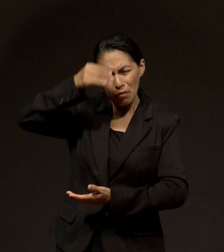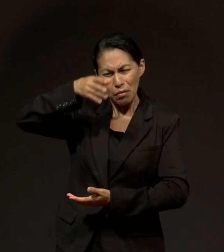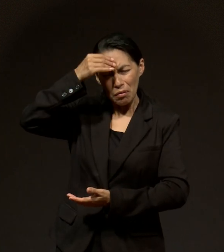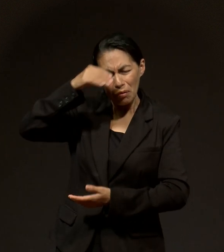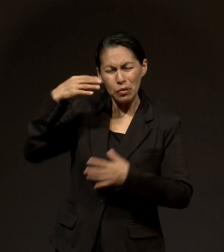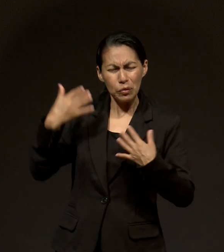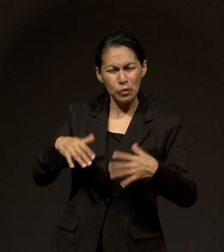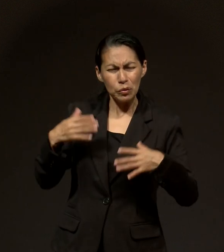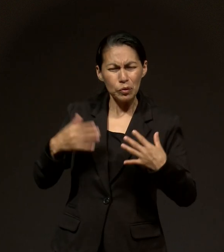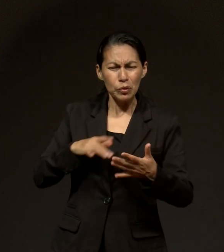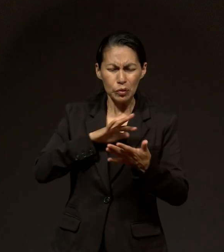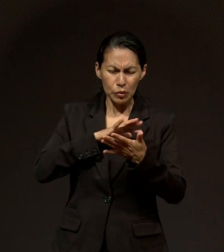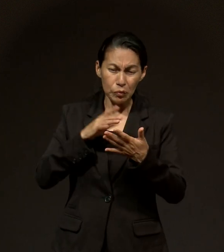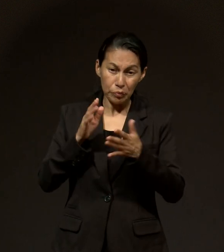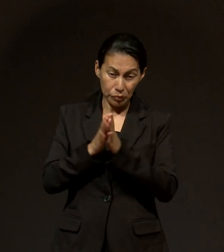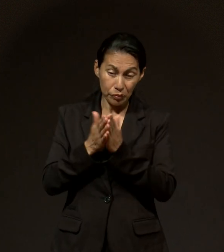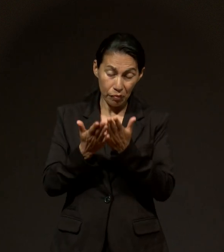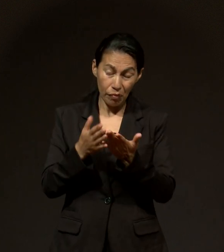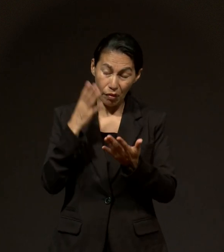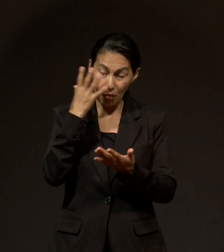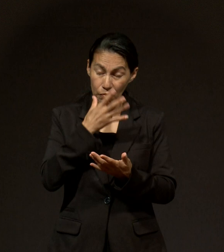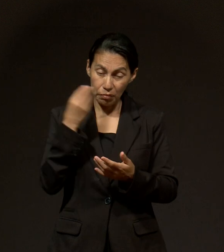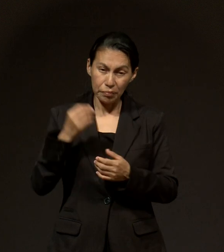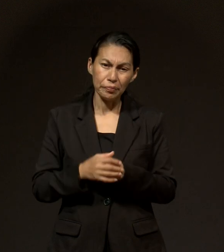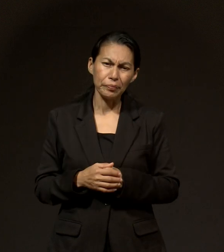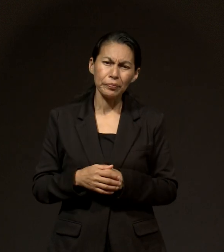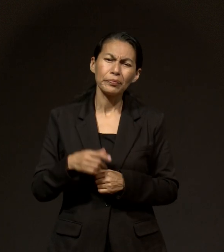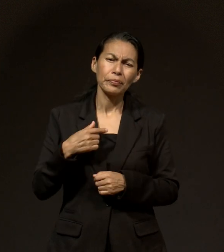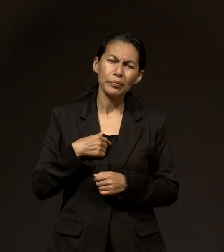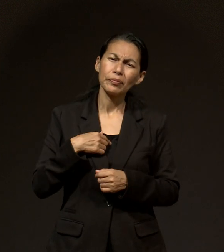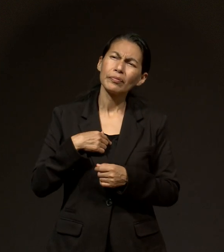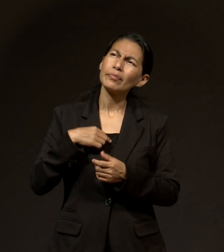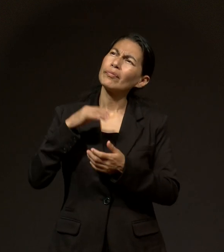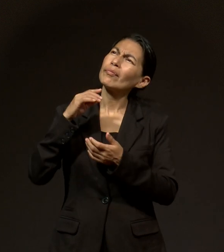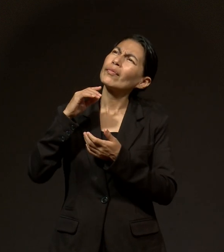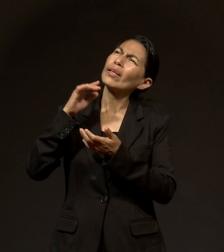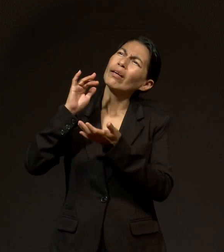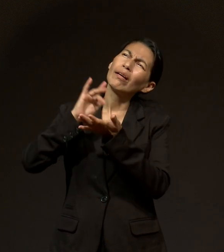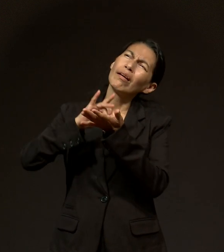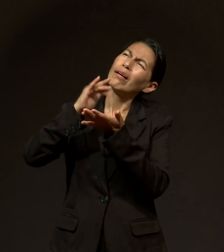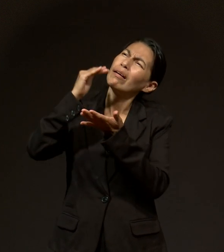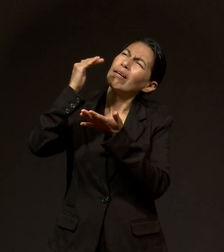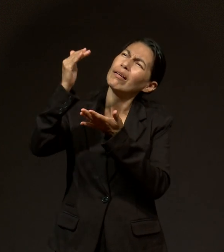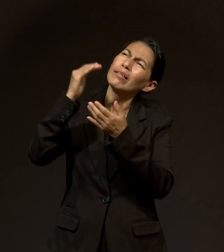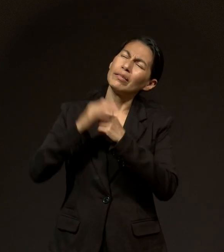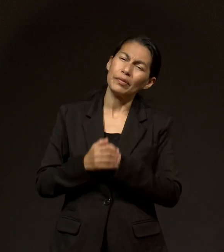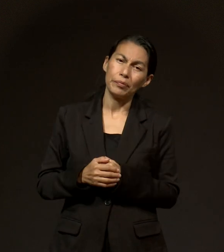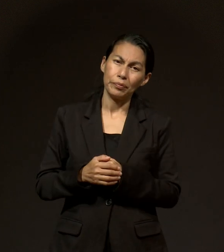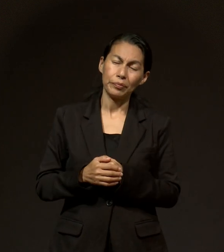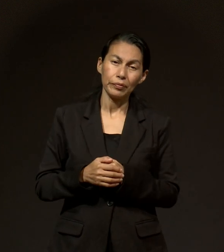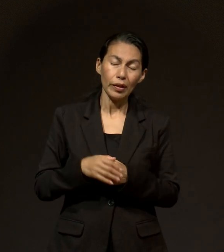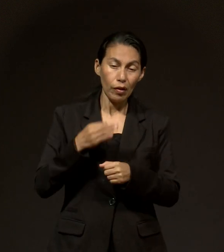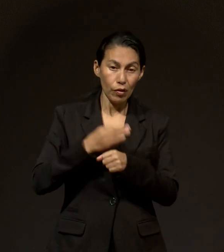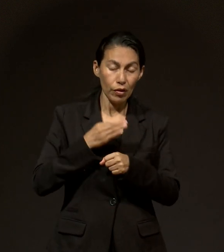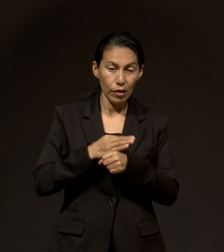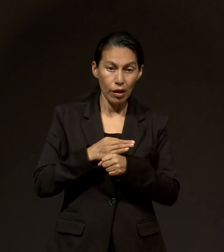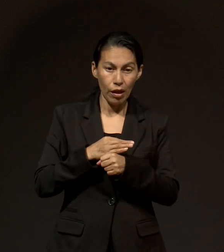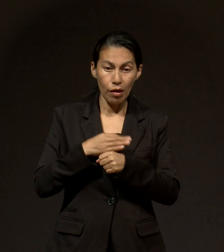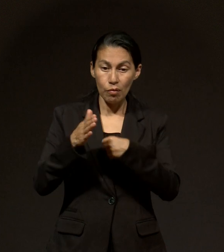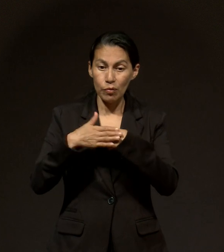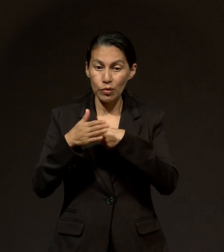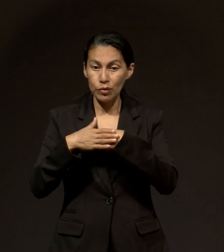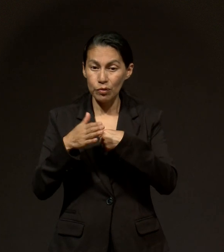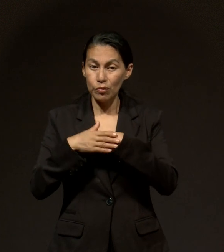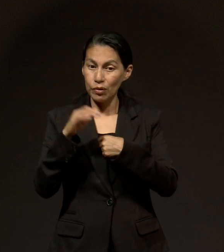estoy muy agradecida con Dios de que ahora estoy en la licenciatura de enfermería. Y ahora en este agosto,